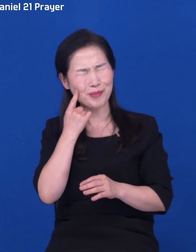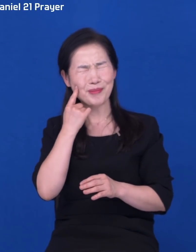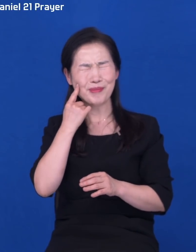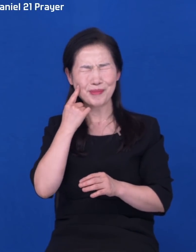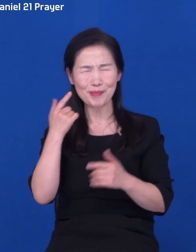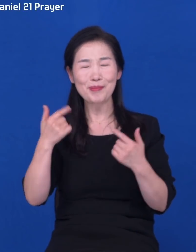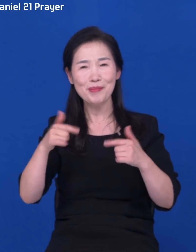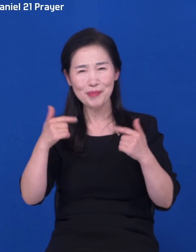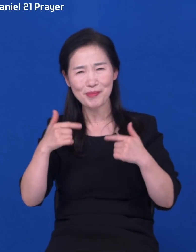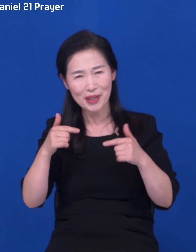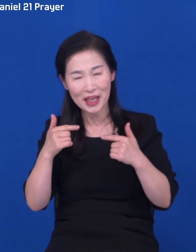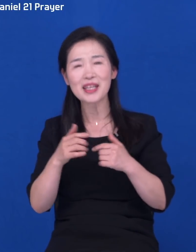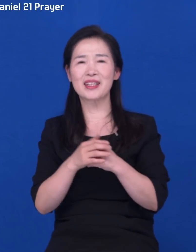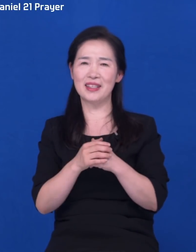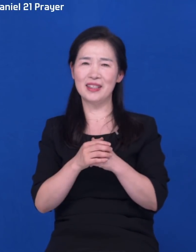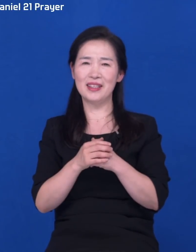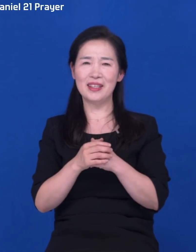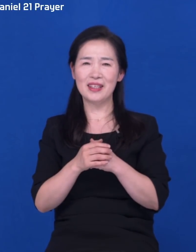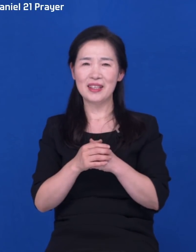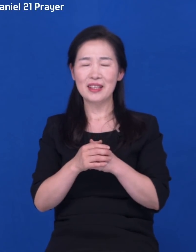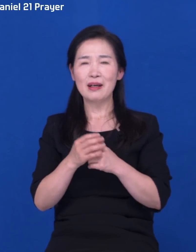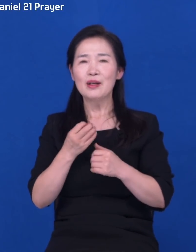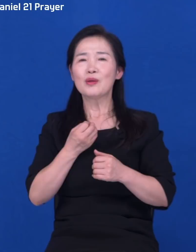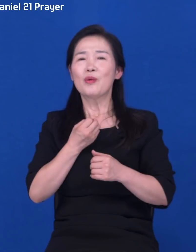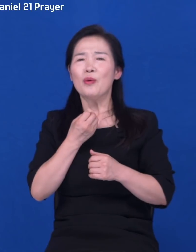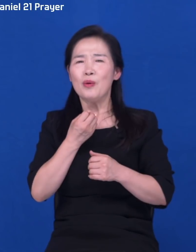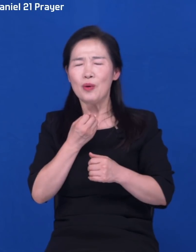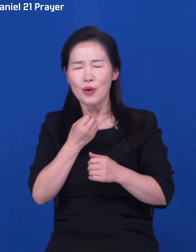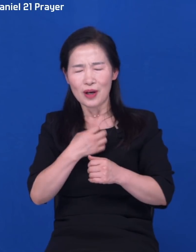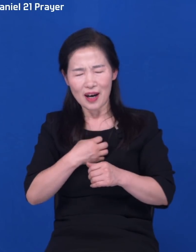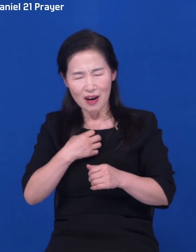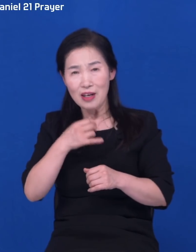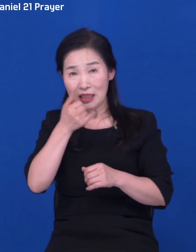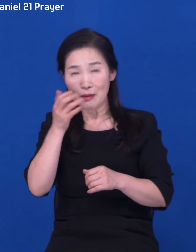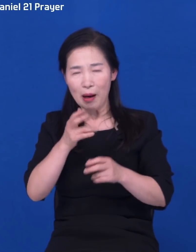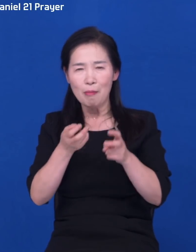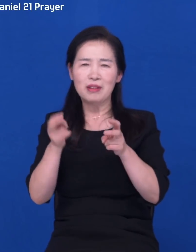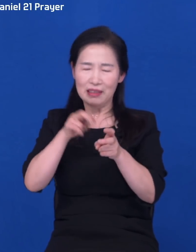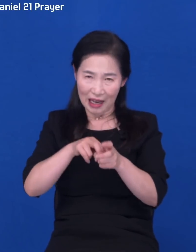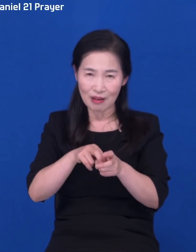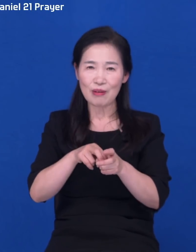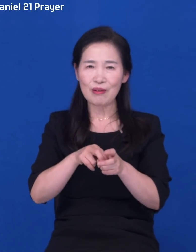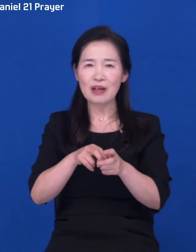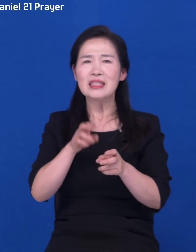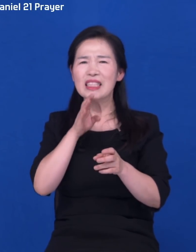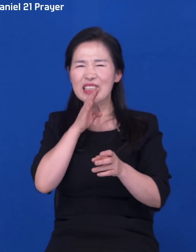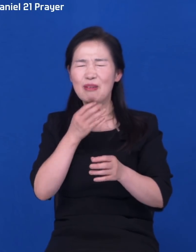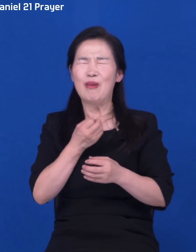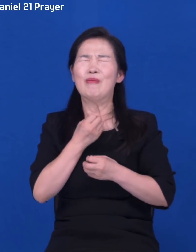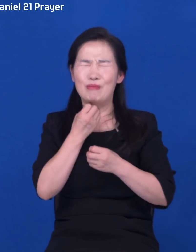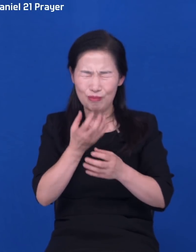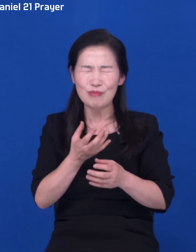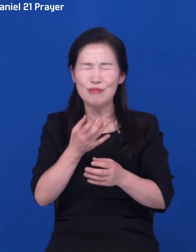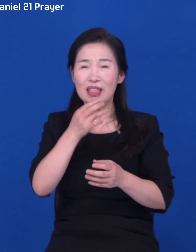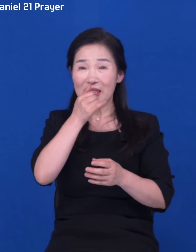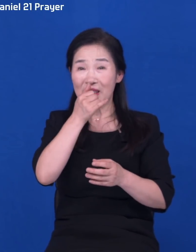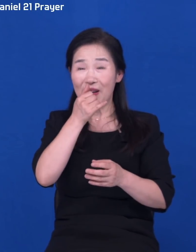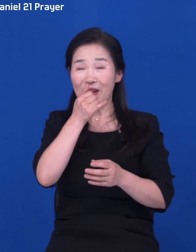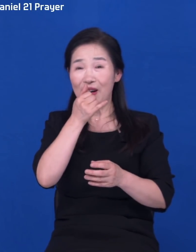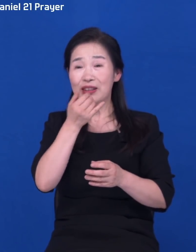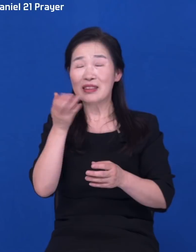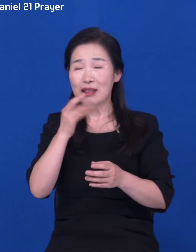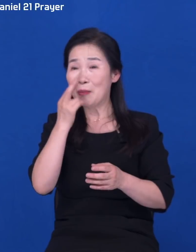보면서 토할까 봐 막 걱정은 되지만 막 버스 타고 가고, 실제로는 버스 안에서 토도 나온 적이 있었는데 비닐을 준비 못